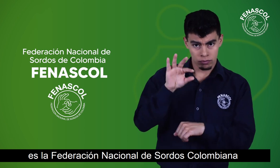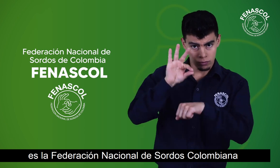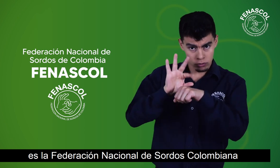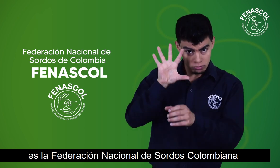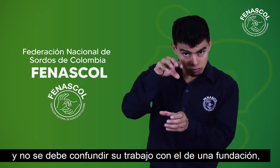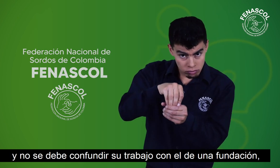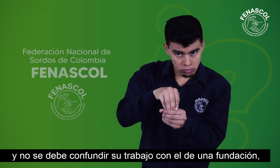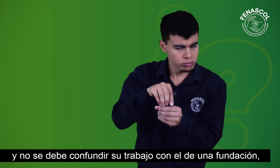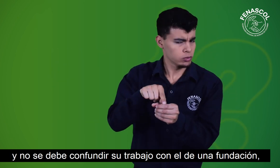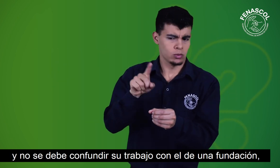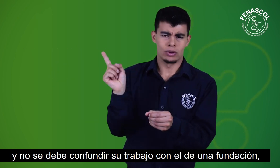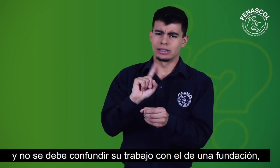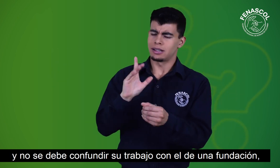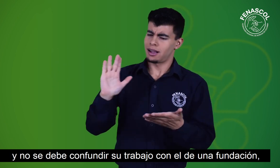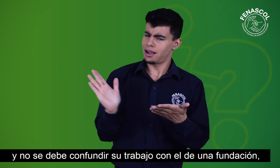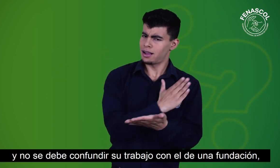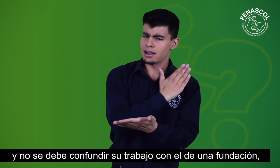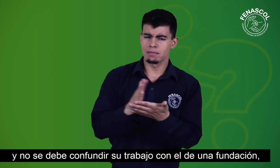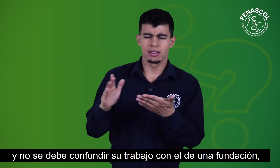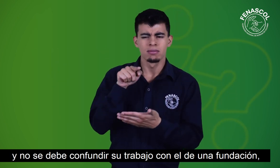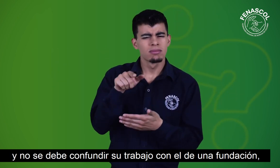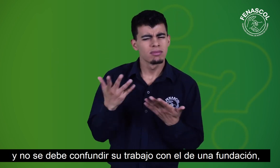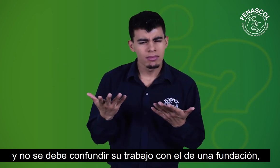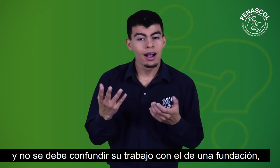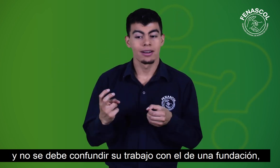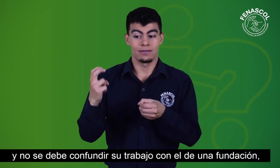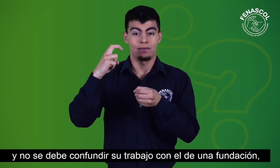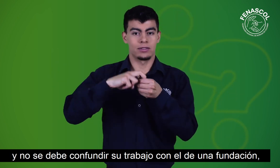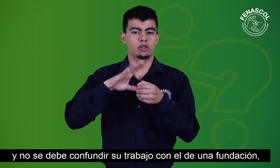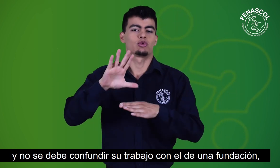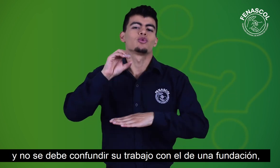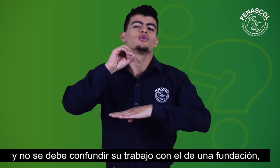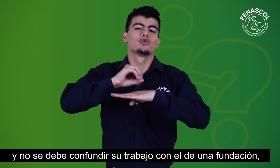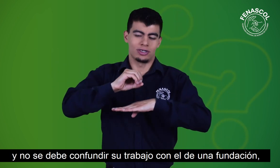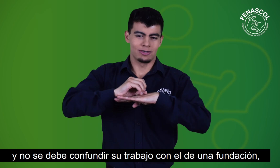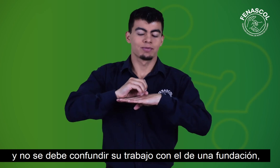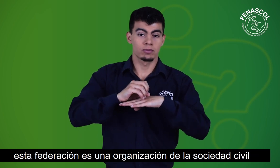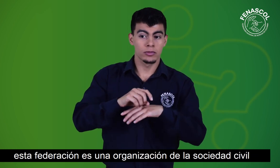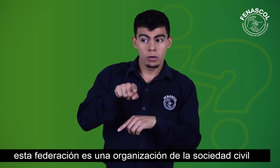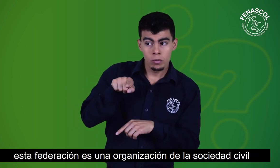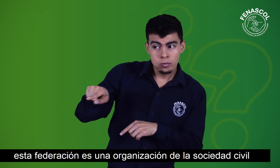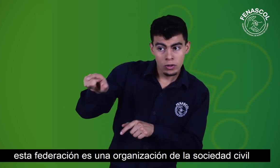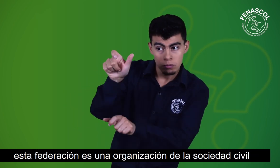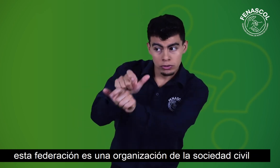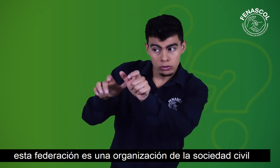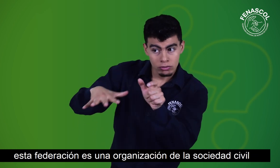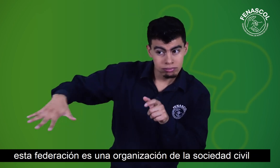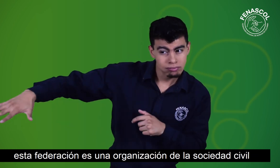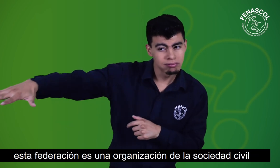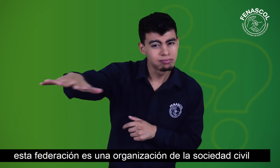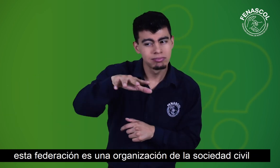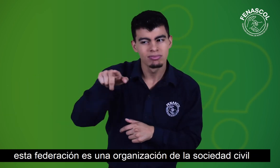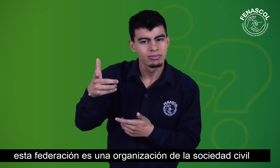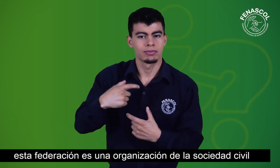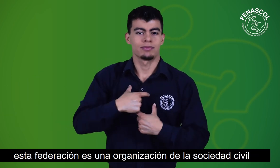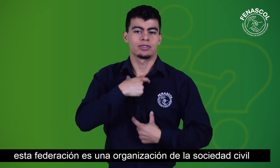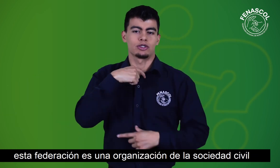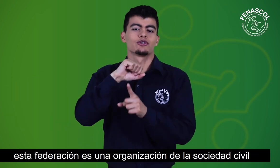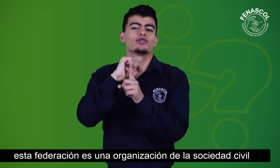y no se debe confundir su trabajo con el de una fundación. Esta federación es una organización de la sociedad